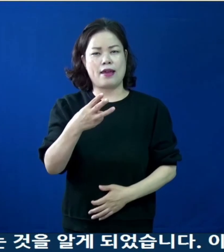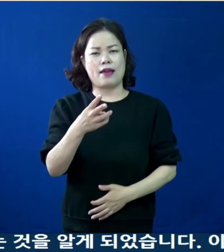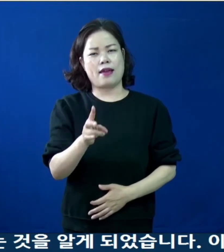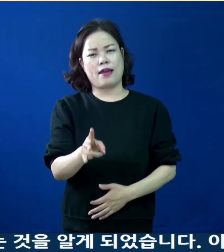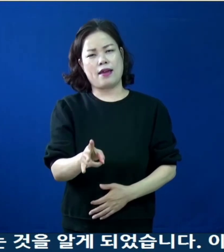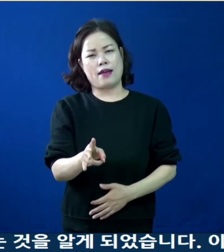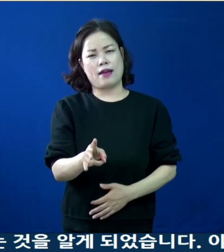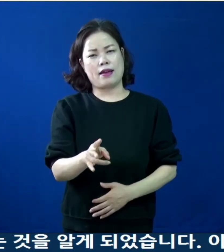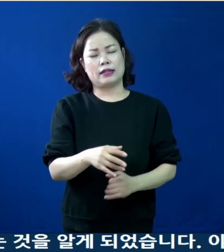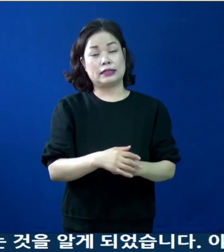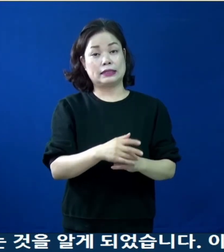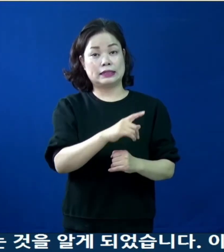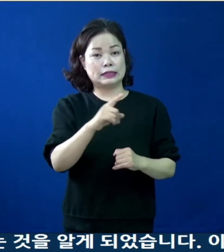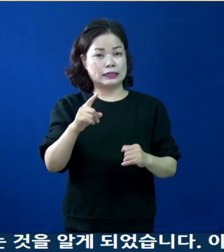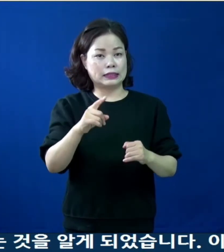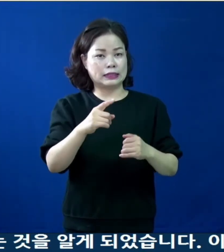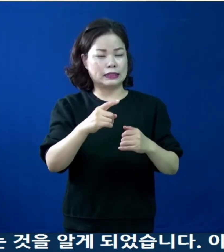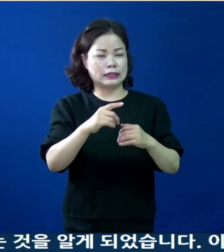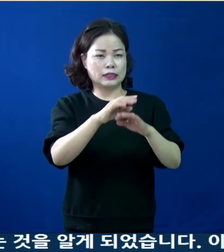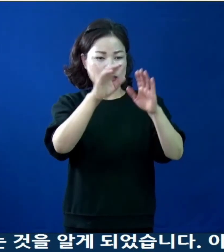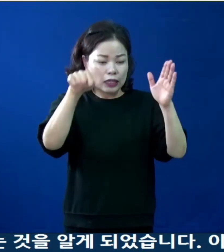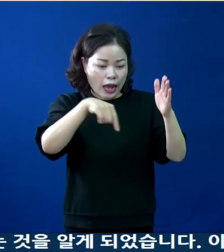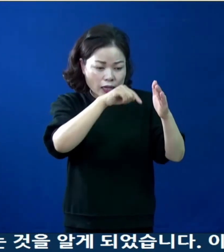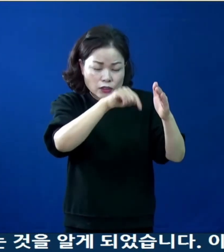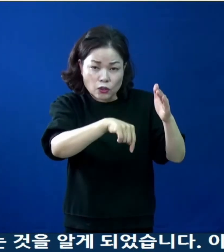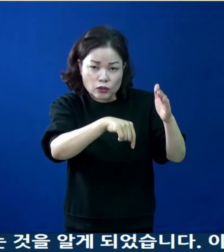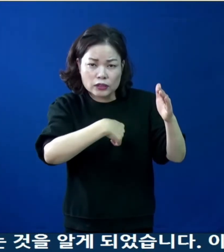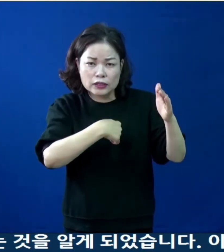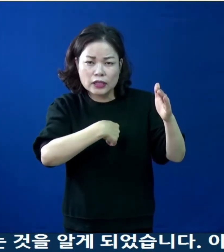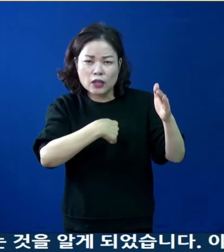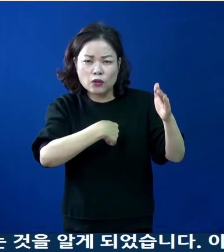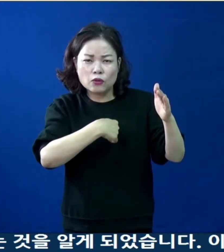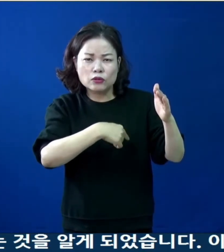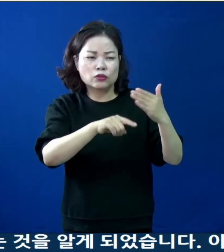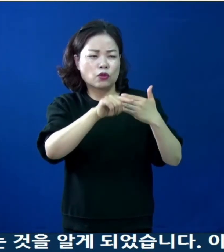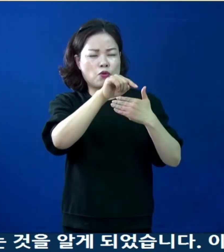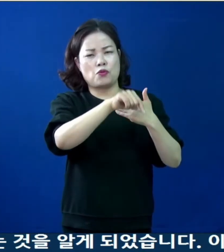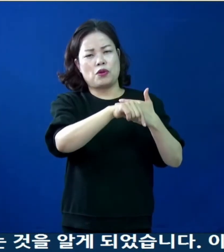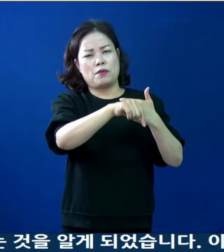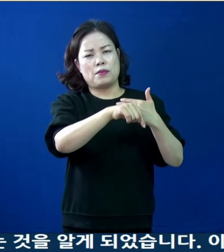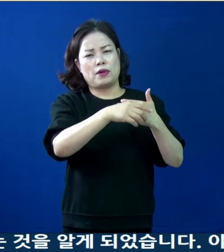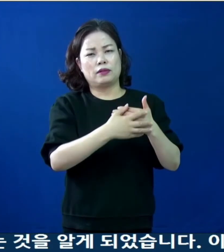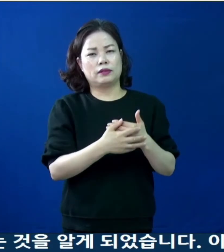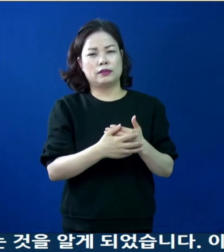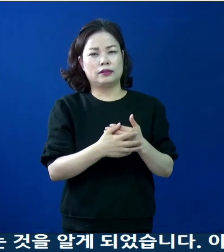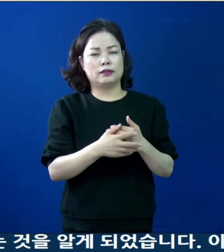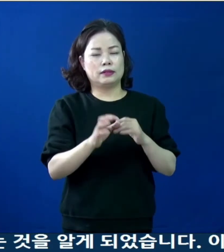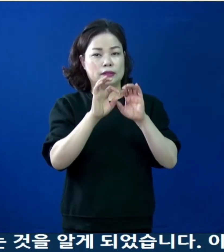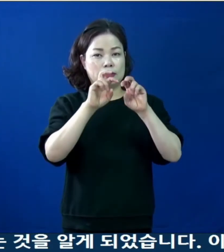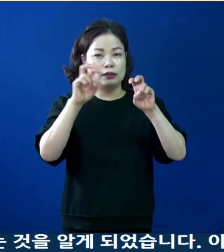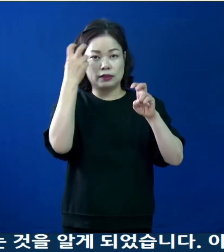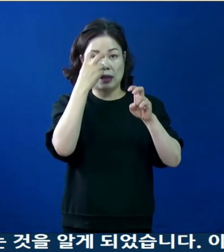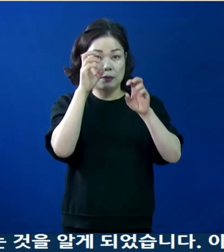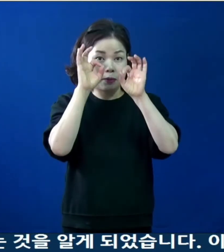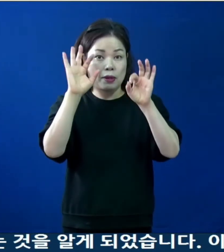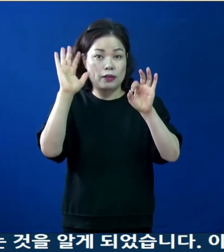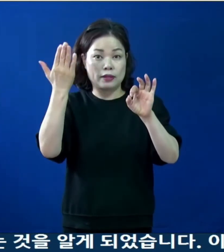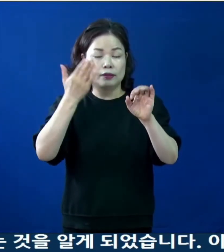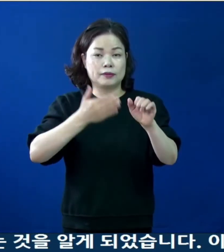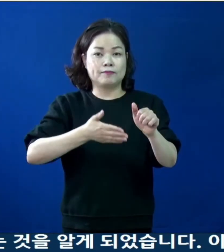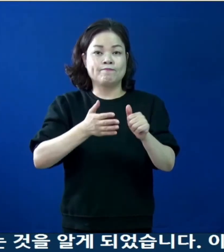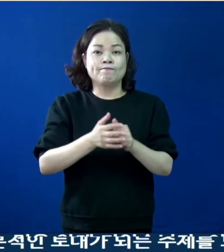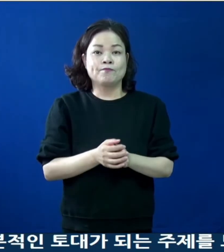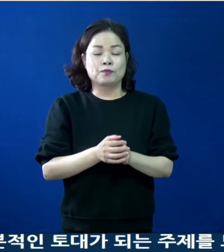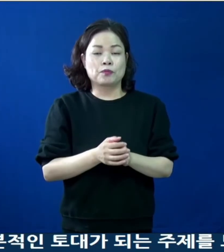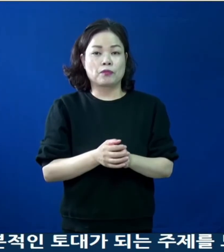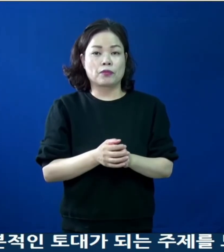마음의 할례라고 하는 큰 창문을 통해서 우리의 내면과 우리의 외면을 살펴볼 수 있어야 합니다.